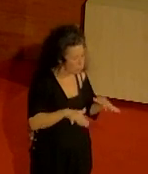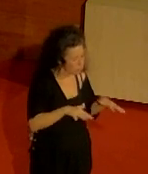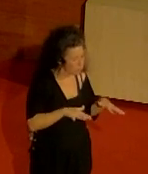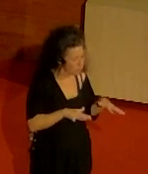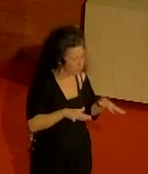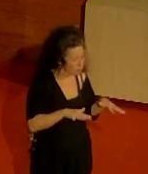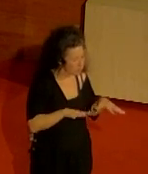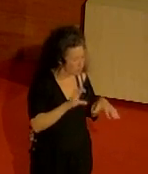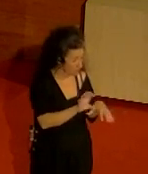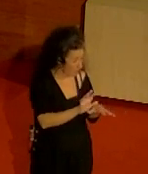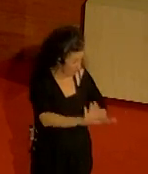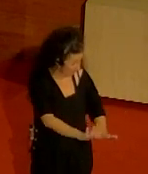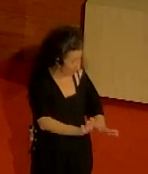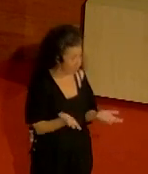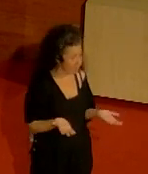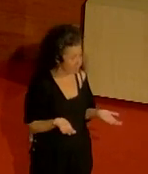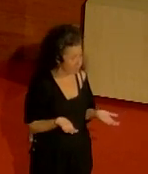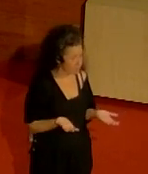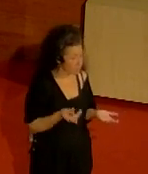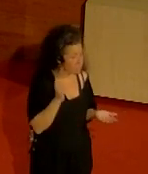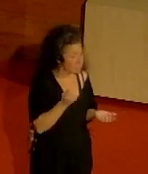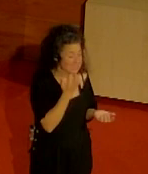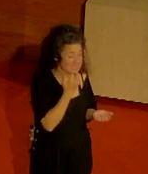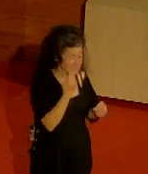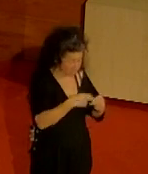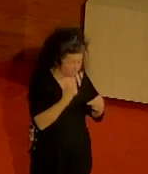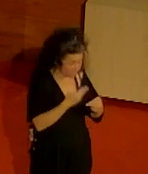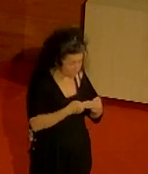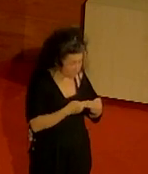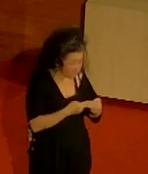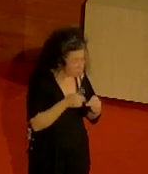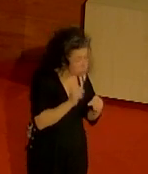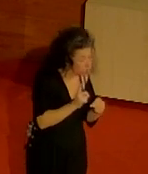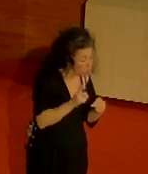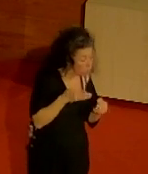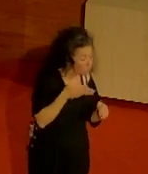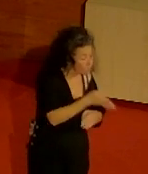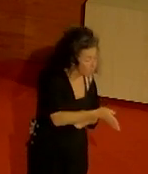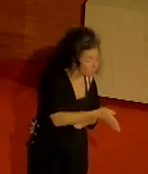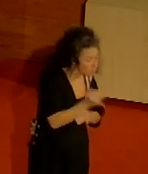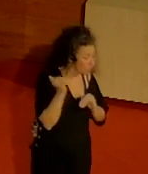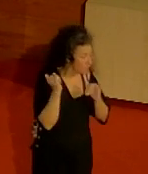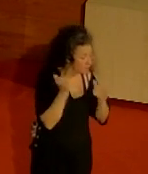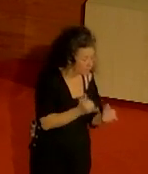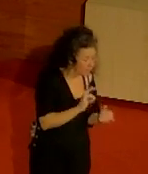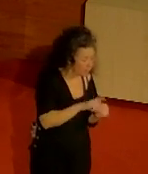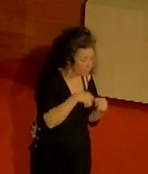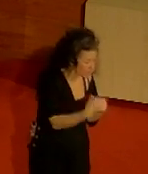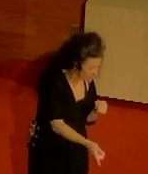¿no? Entonces, cubrir no solo las fronteras, no solo las llegadas, sino lo que pasa después, es una cosa, ¿no?